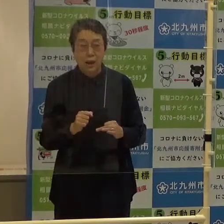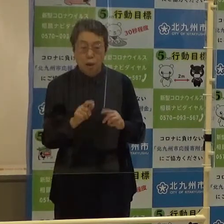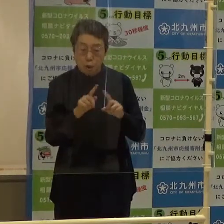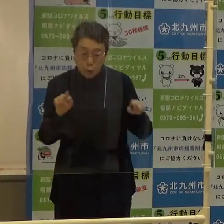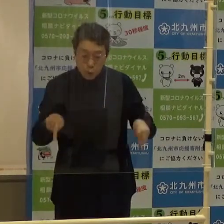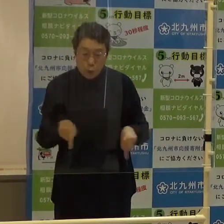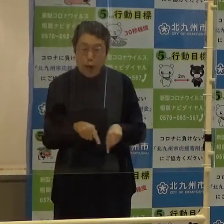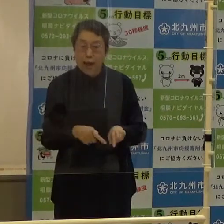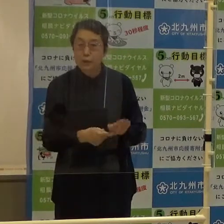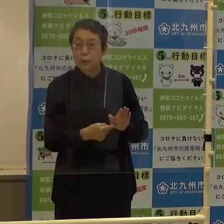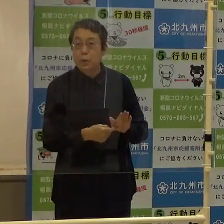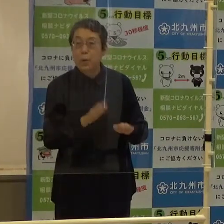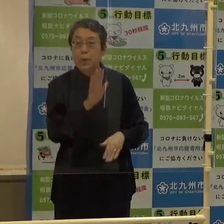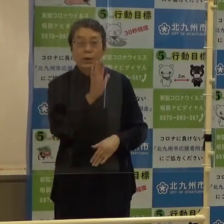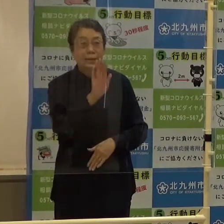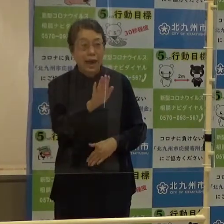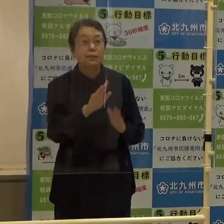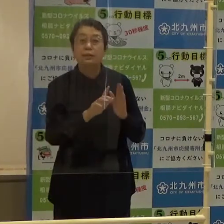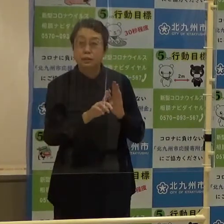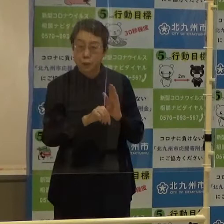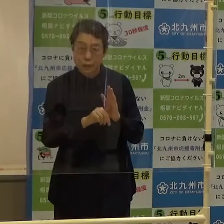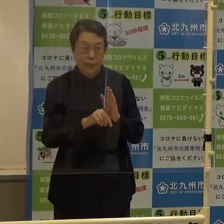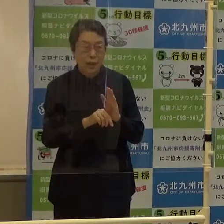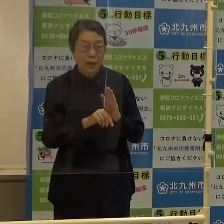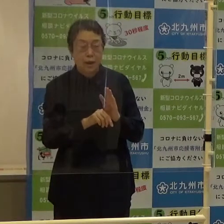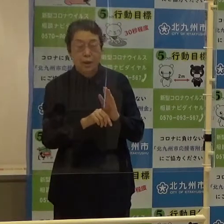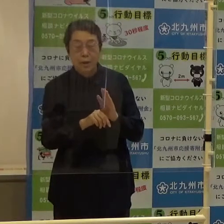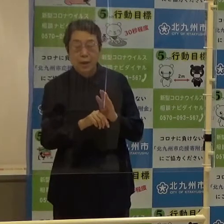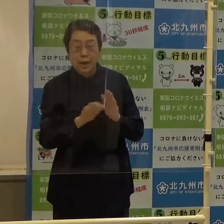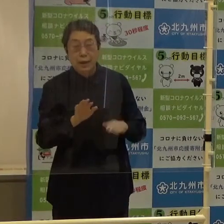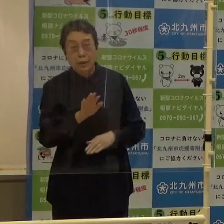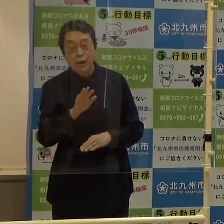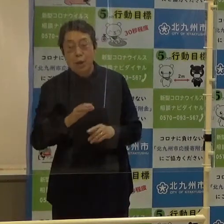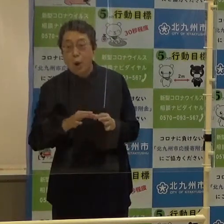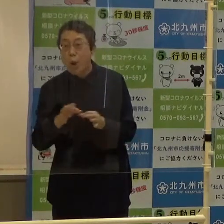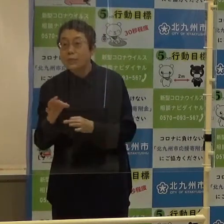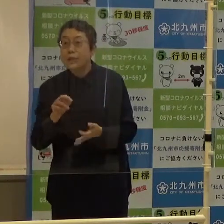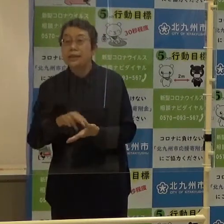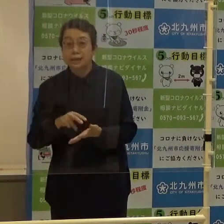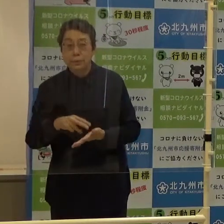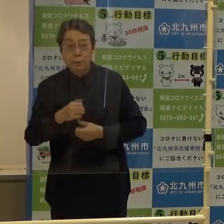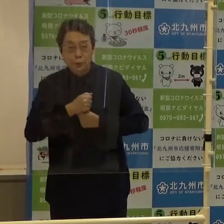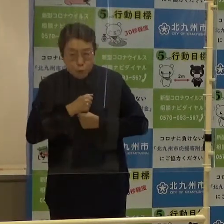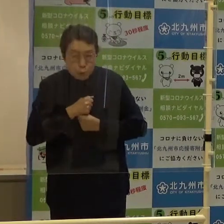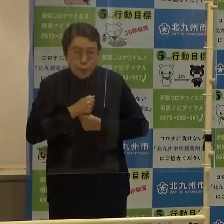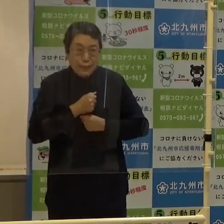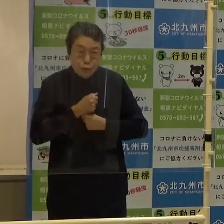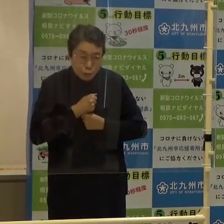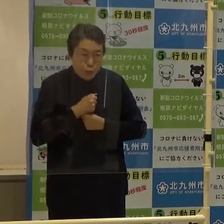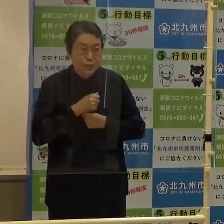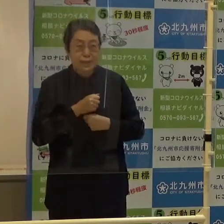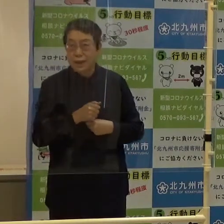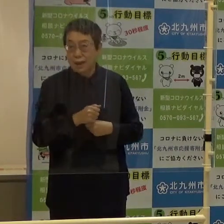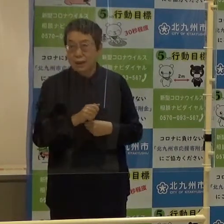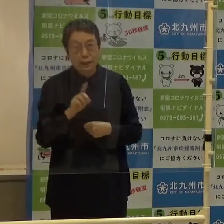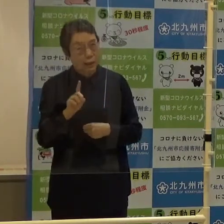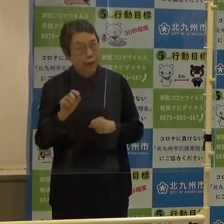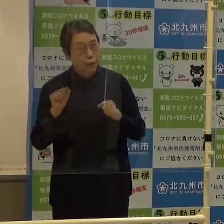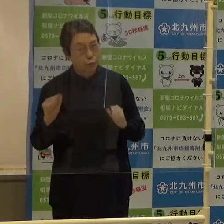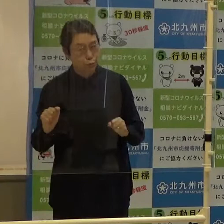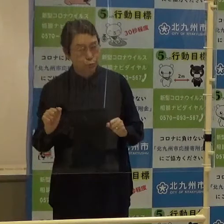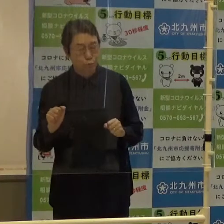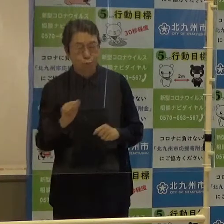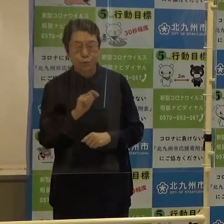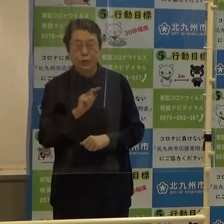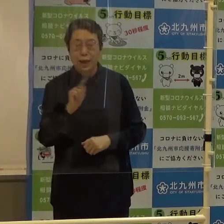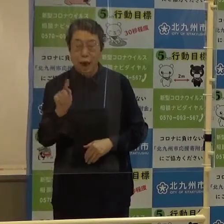ですね、一層注意喚起をして、対策を講じてですね、両方にとってメリットが